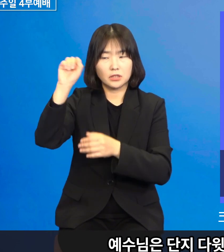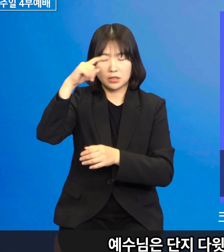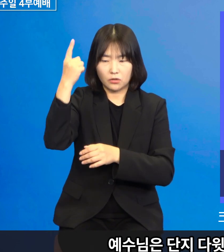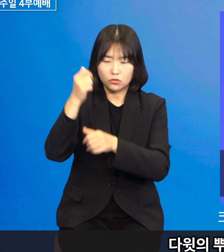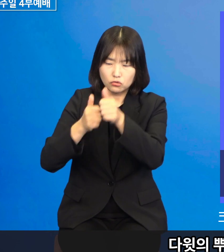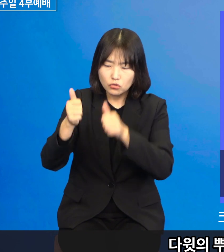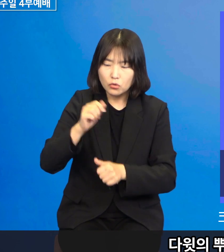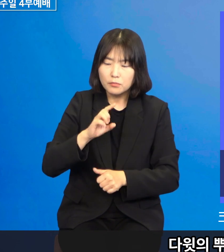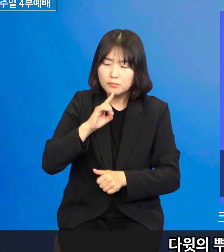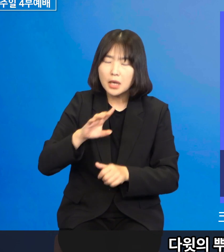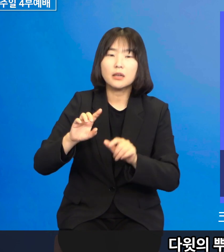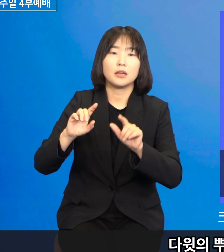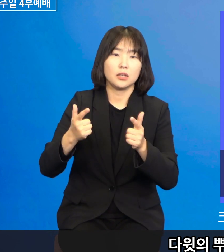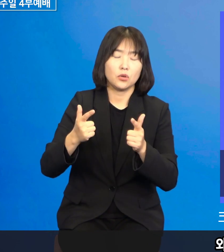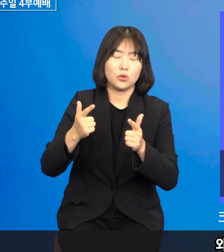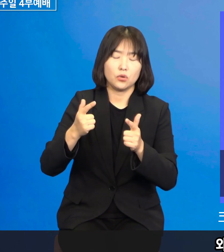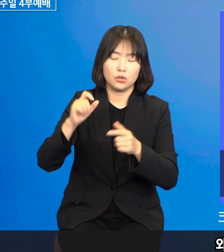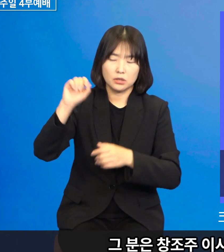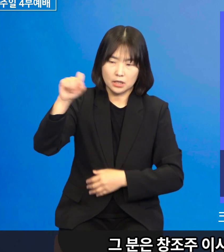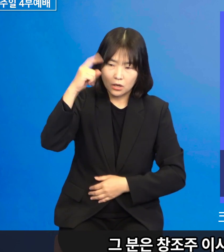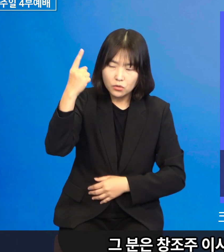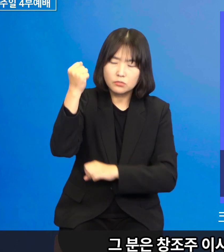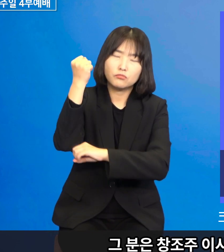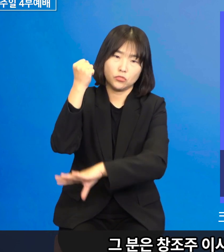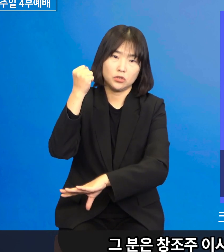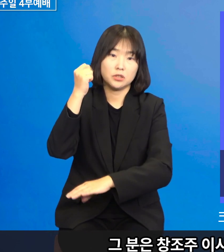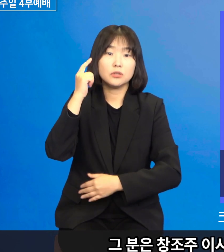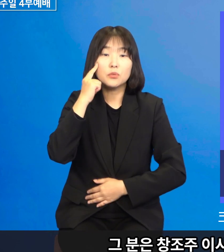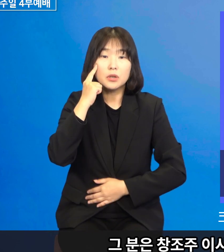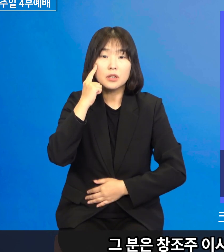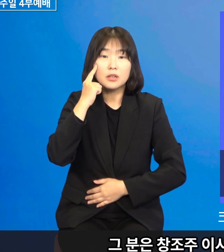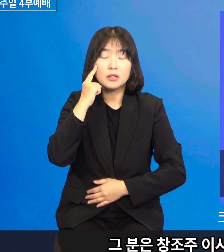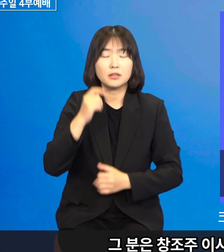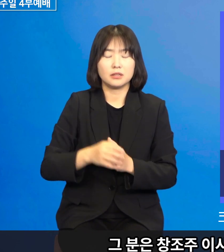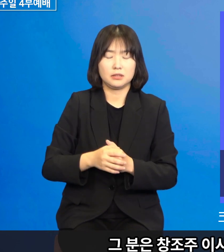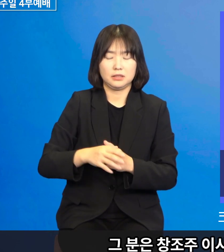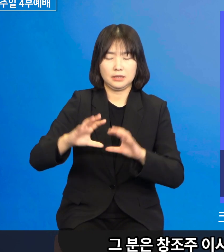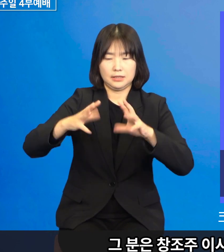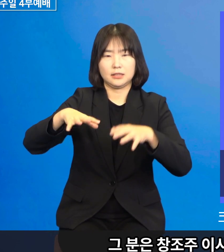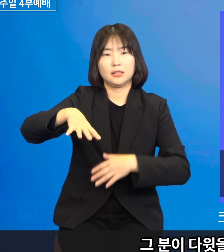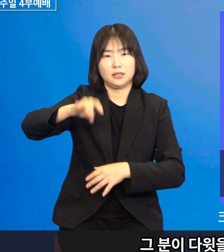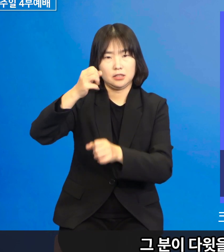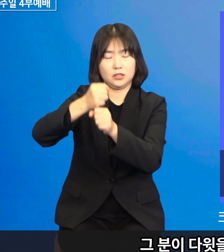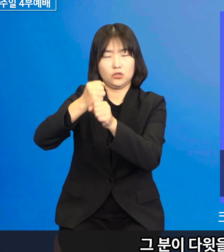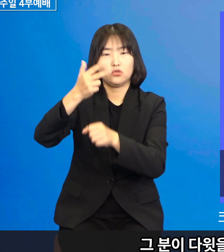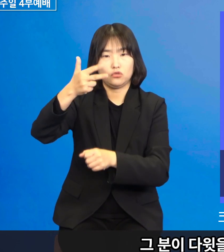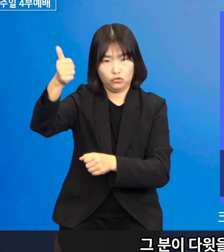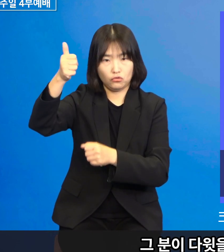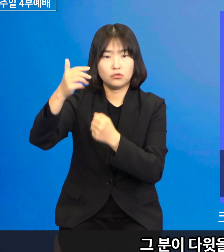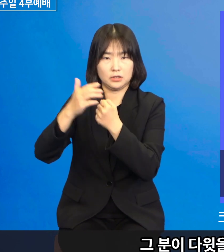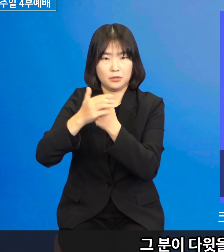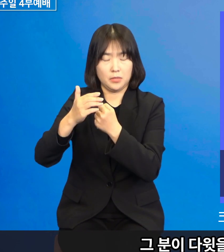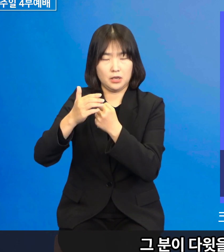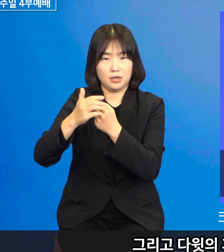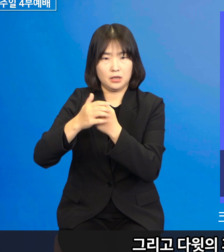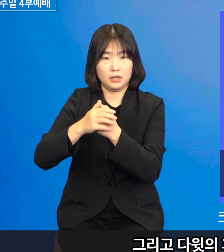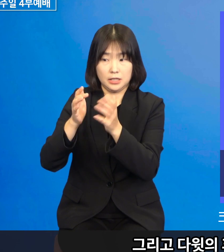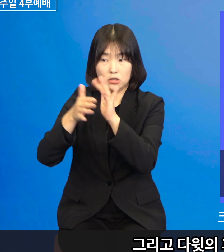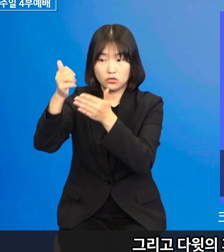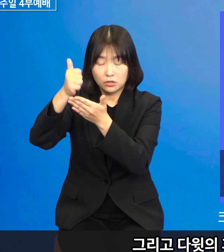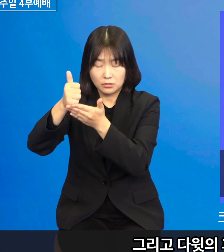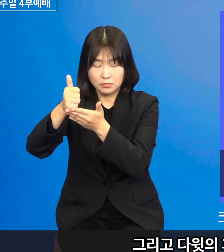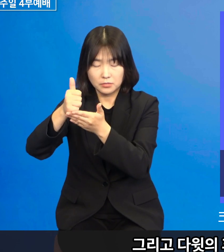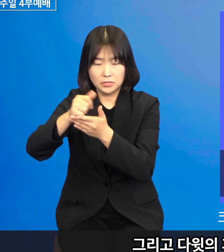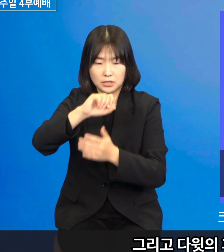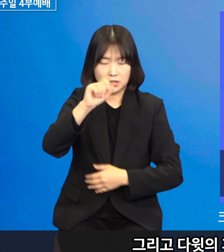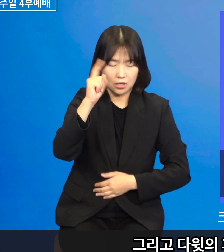아니고요, 다윗의 뿌리이십니다. 왜요? 그분은 창조주이시기 때문에 그렇습니다. 그분이 다윗을 지으신 거예요. 그리고